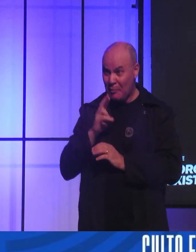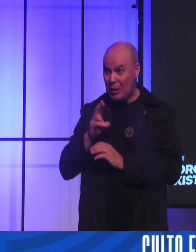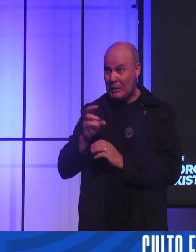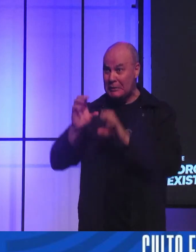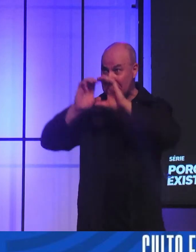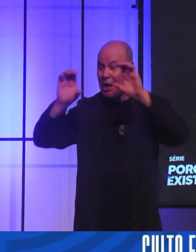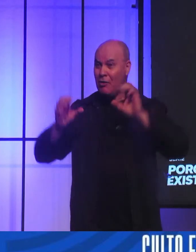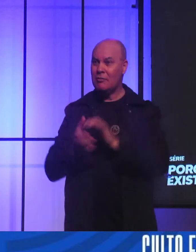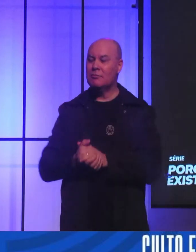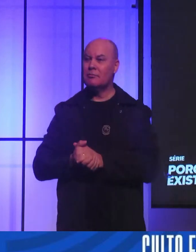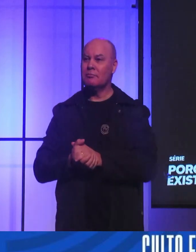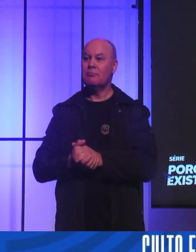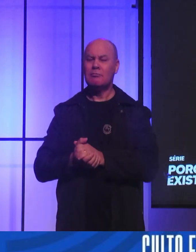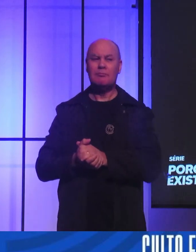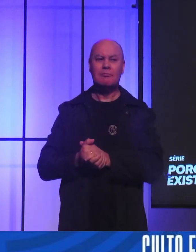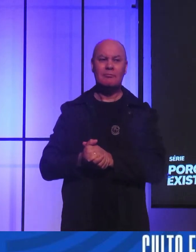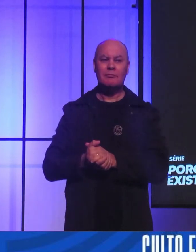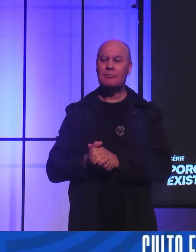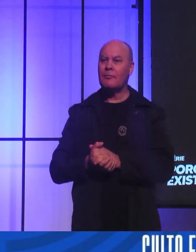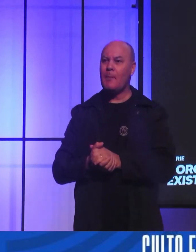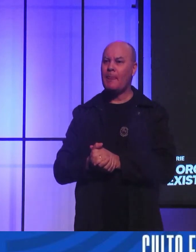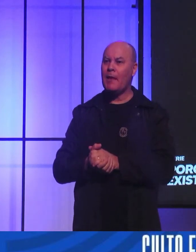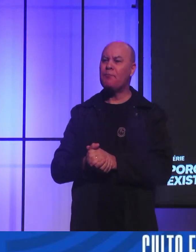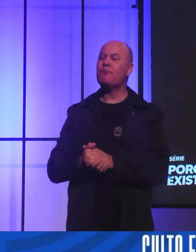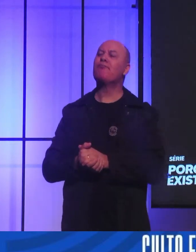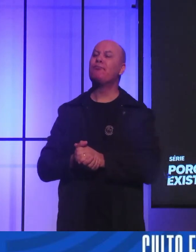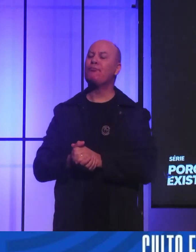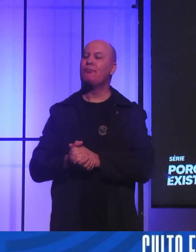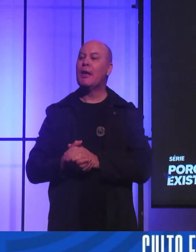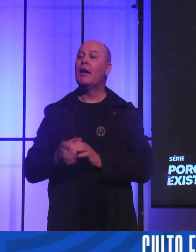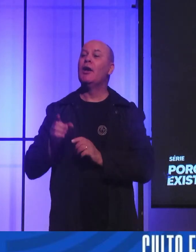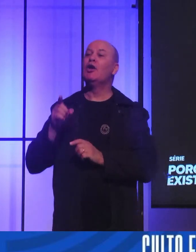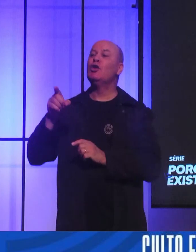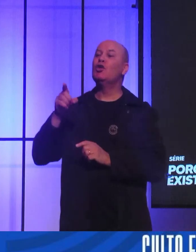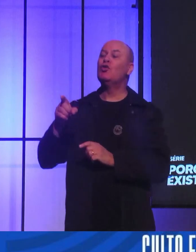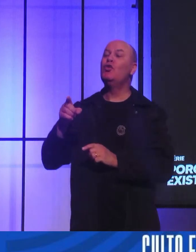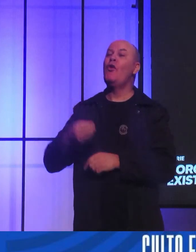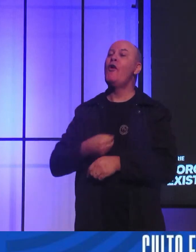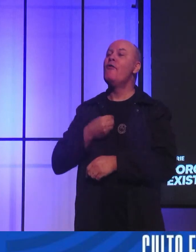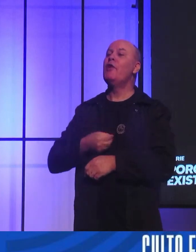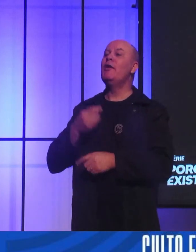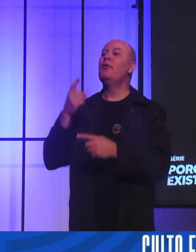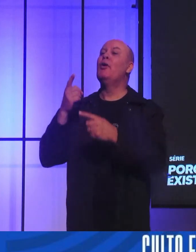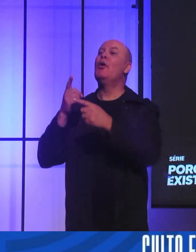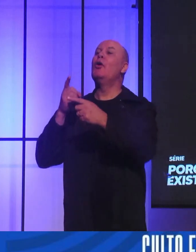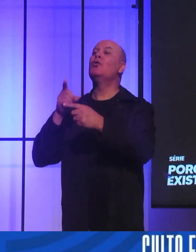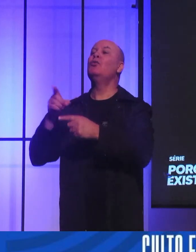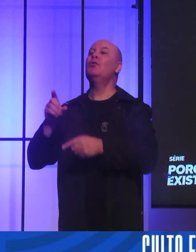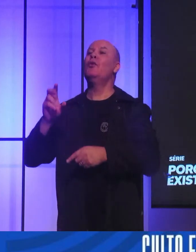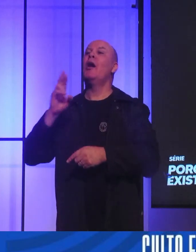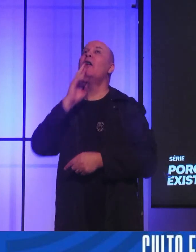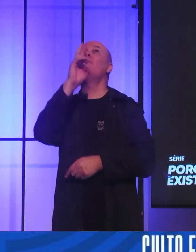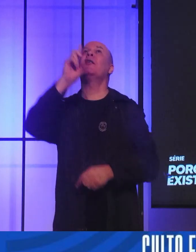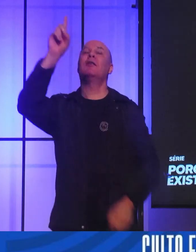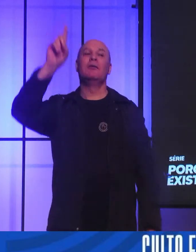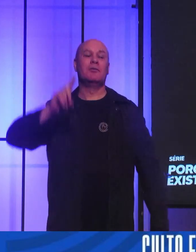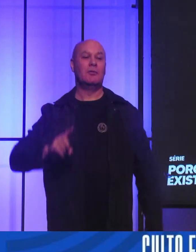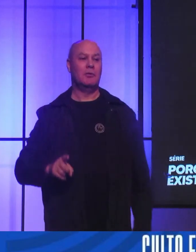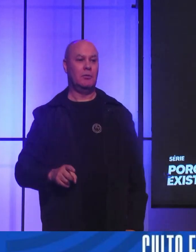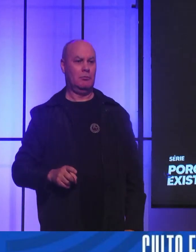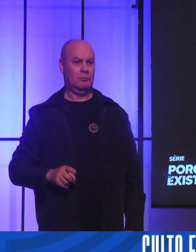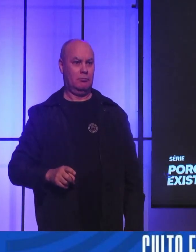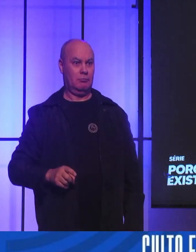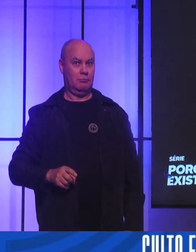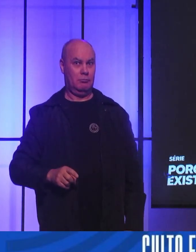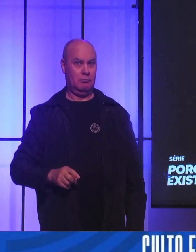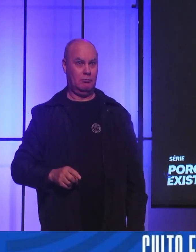por que tu está aqui? O que tu responderia para Deus? Então não tinha como o cara escapar, estava frito. Então a